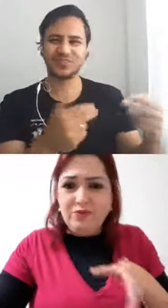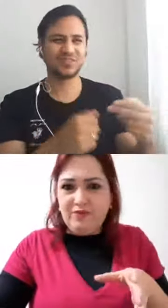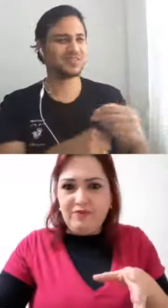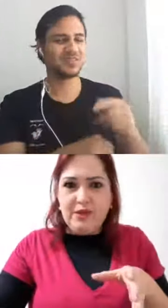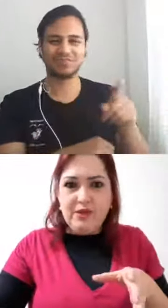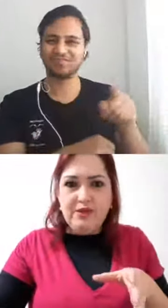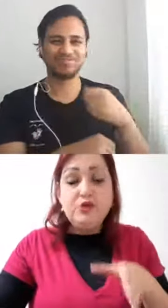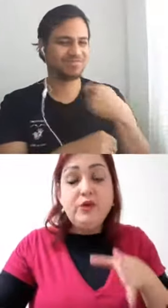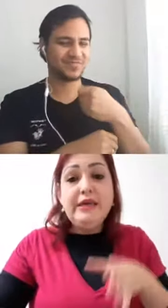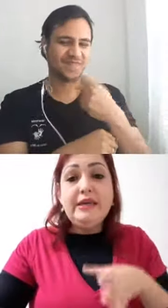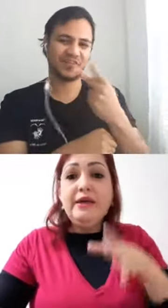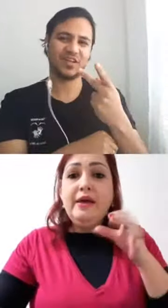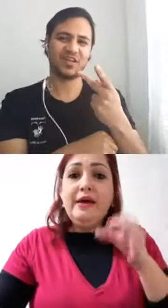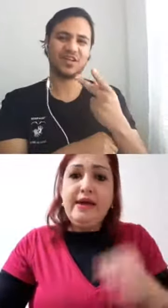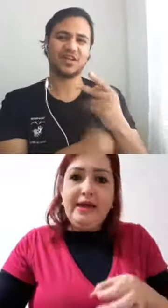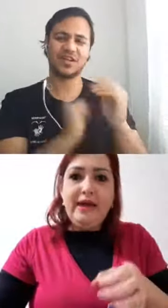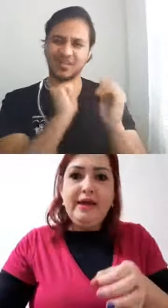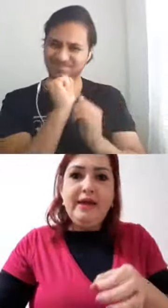nem o que ver. Isso aí